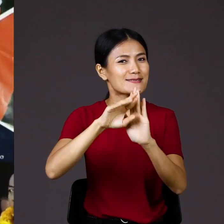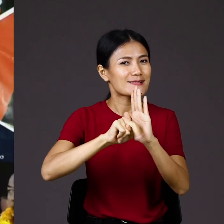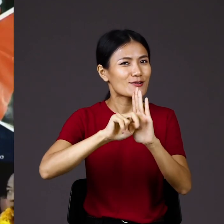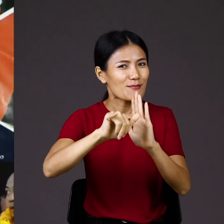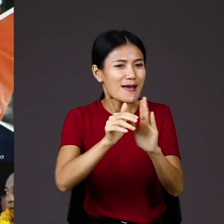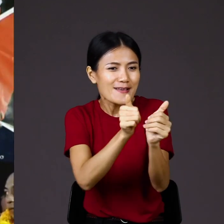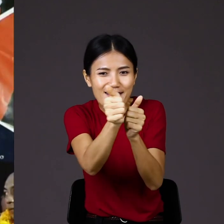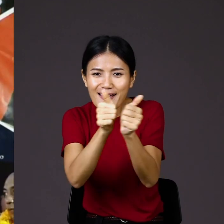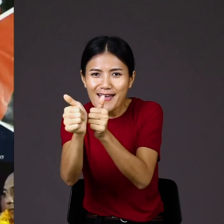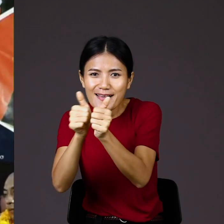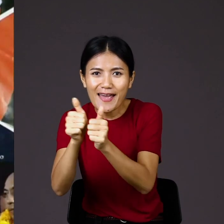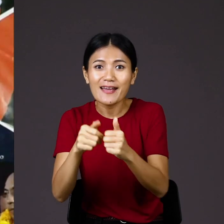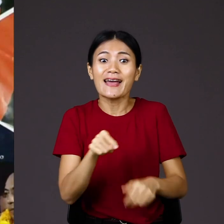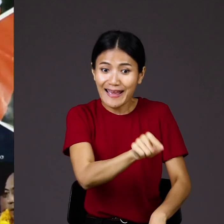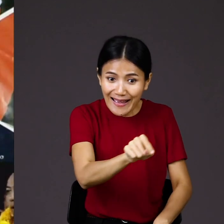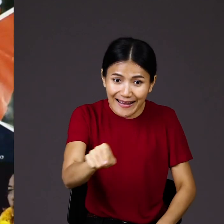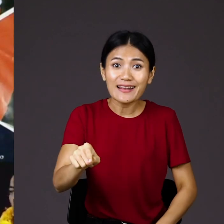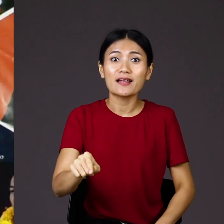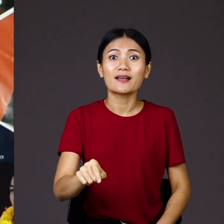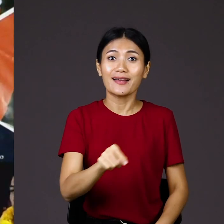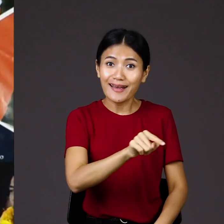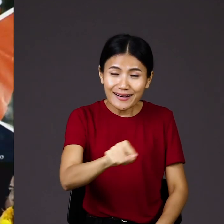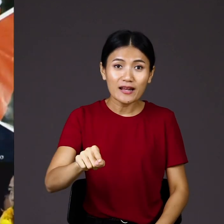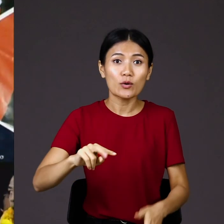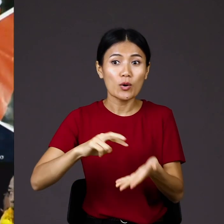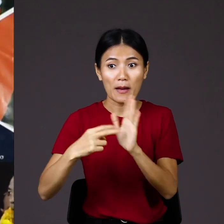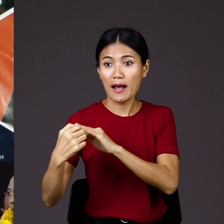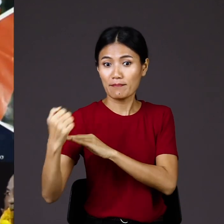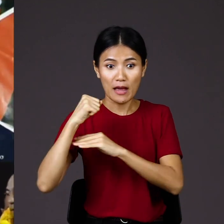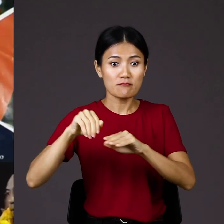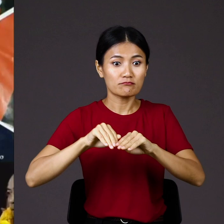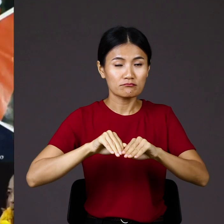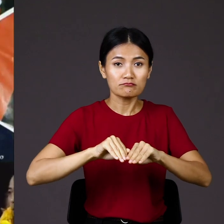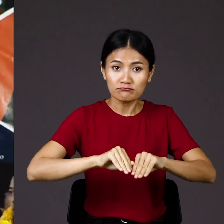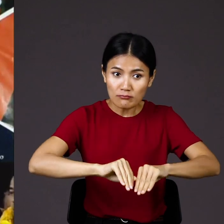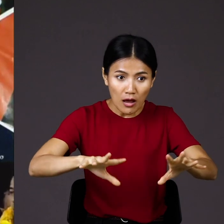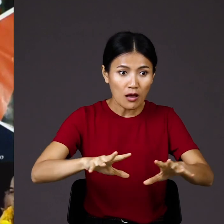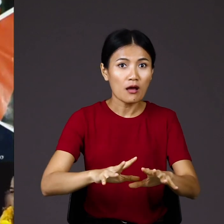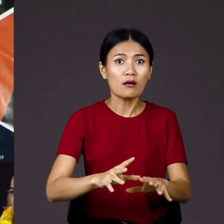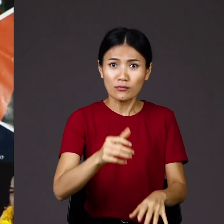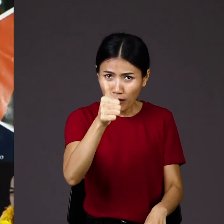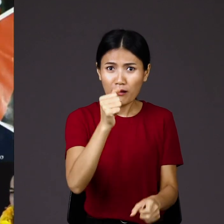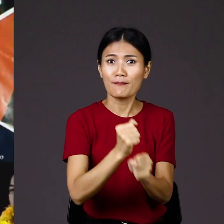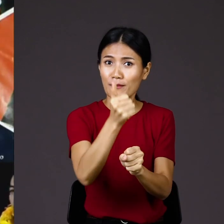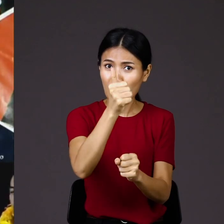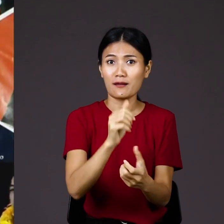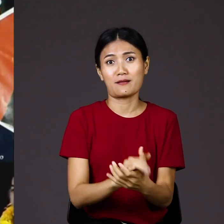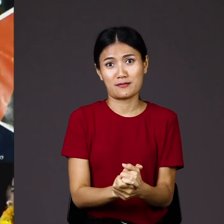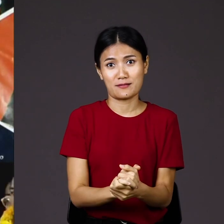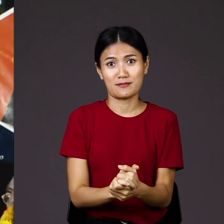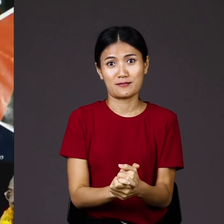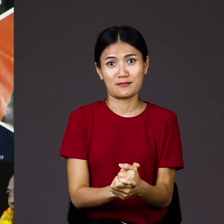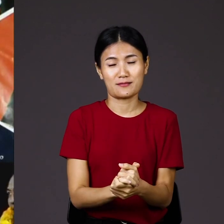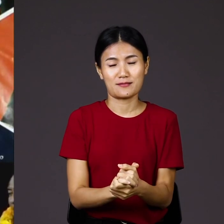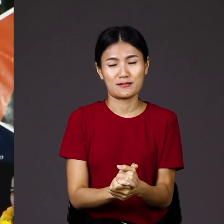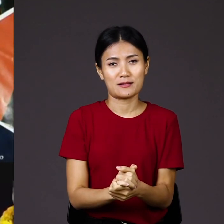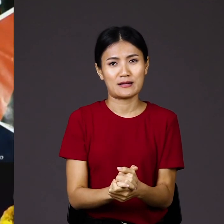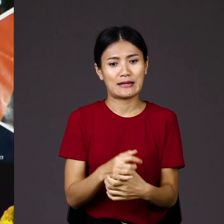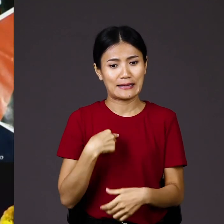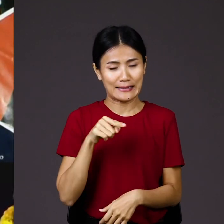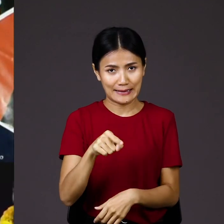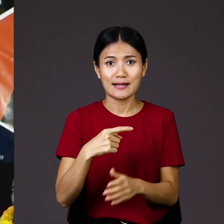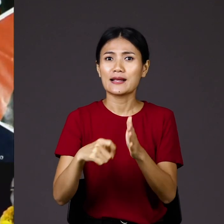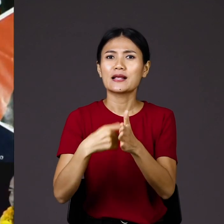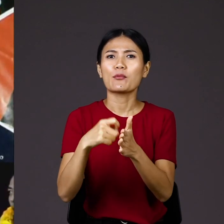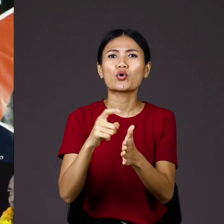ายประสานเข้าสองอันนี้ด้วยการคราวนี้แหละครับการกระจายอำนาจสำเร็จแน่นอนพี่น้องครับ